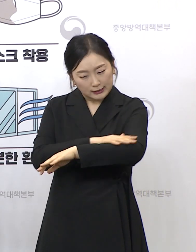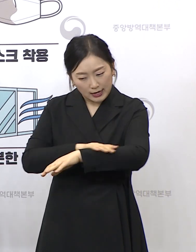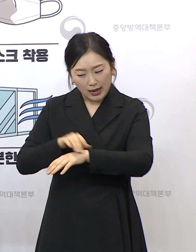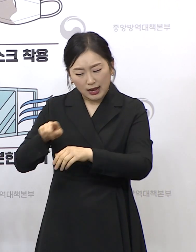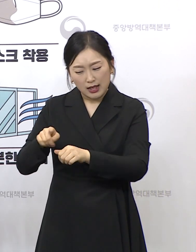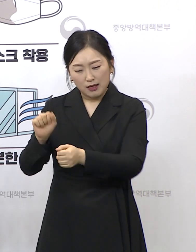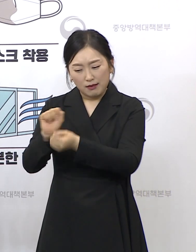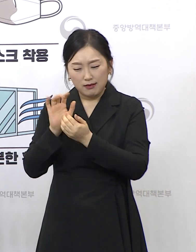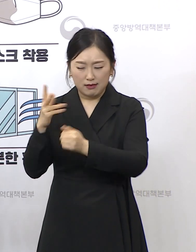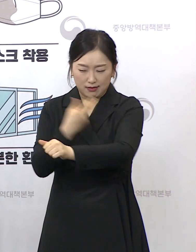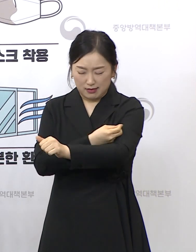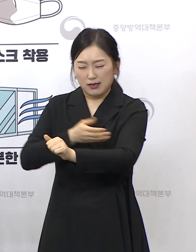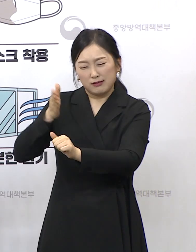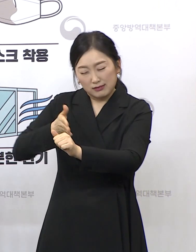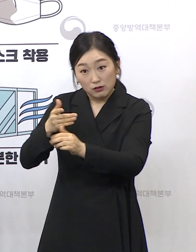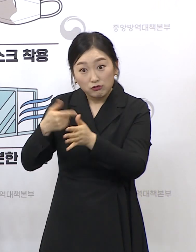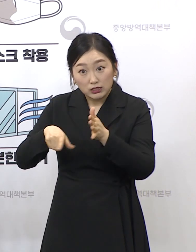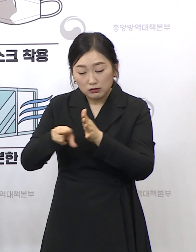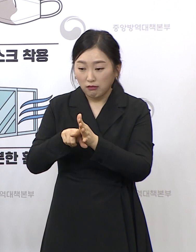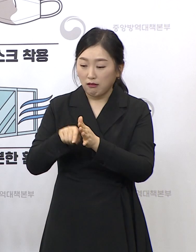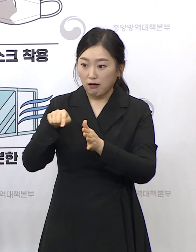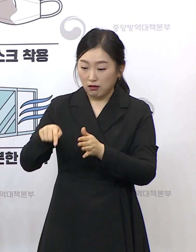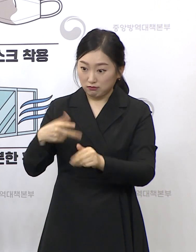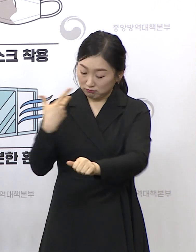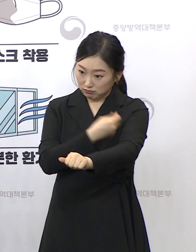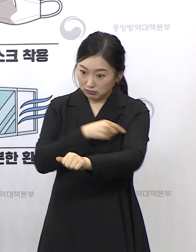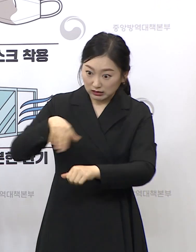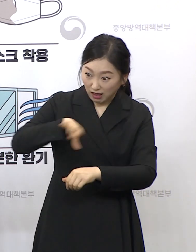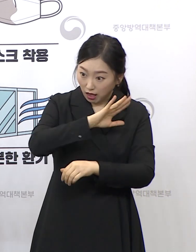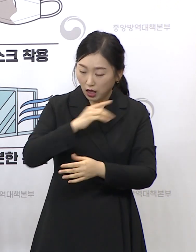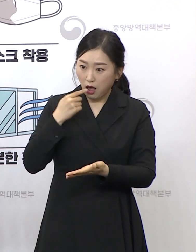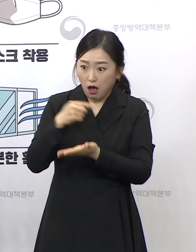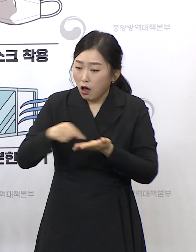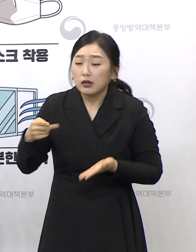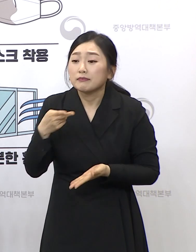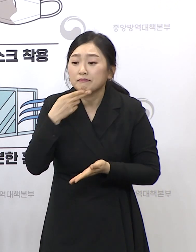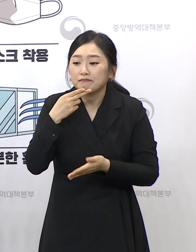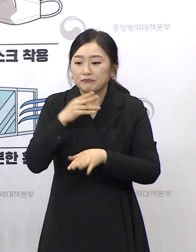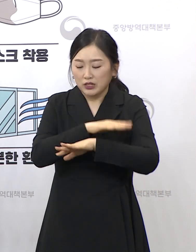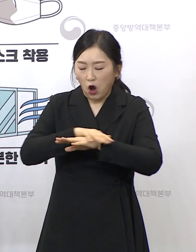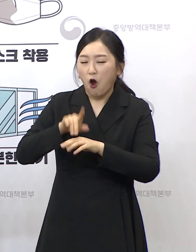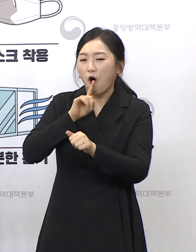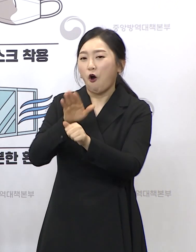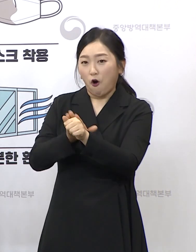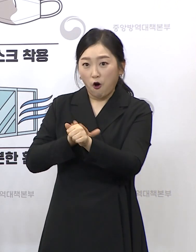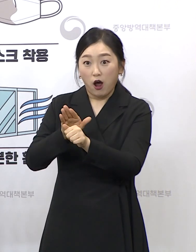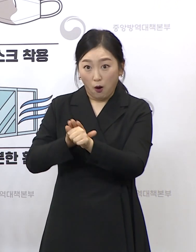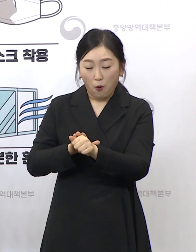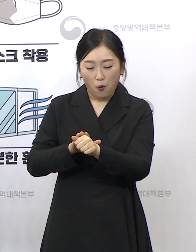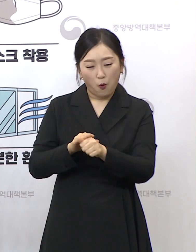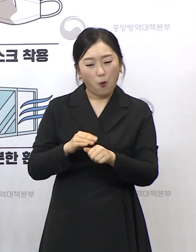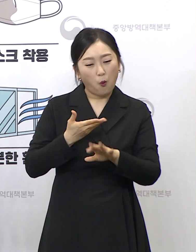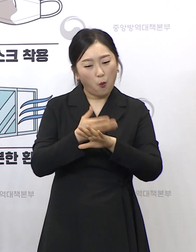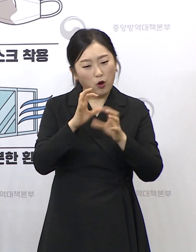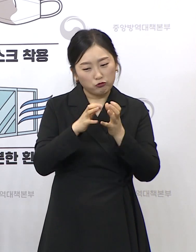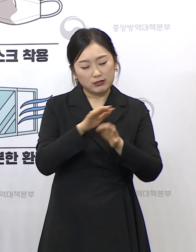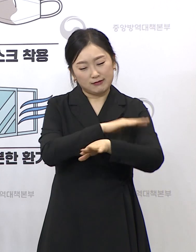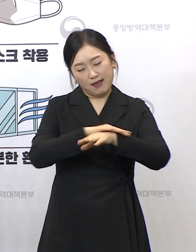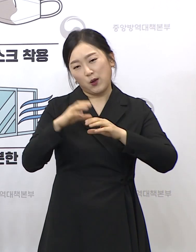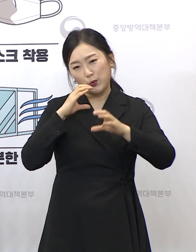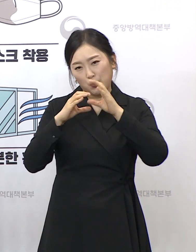대상으로 해서 아무런 불이익이 없음을 설명하고 또한 외국인 커뮤니티와 지속적으로 소통하고 있습니다.